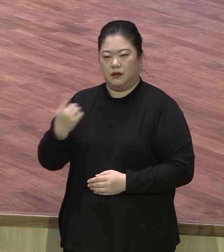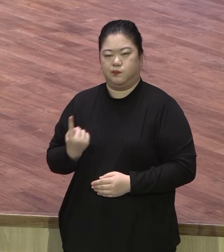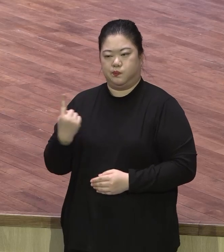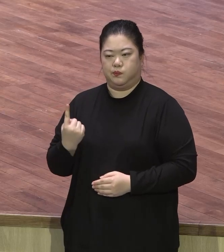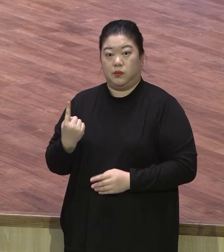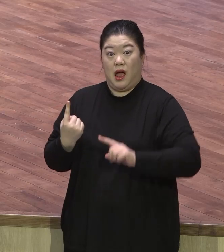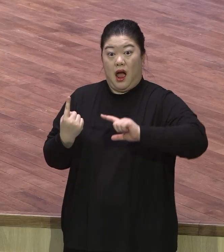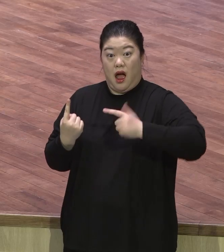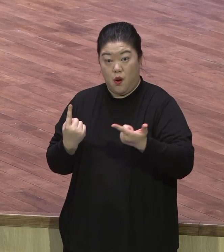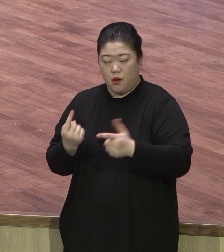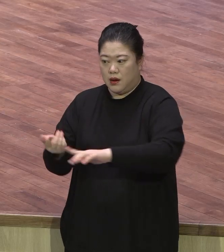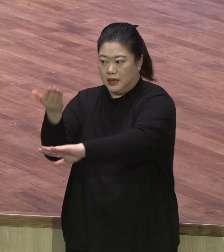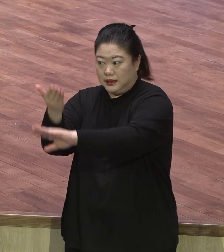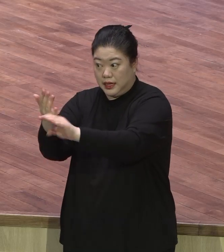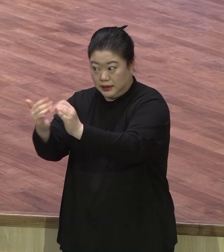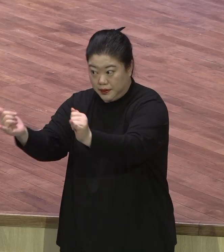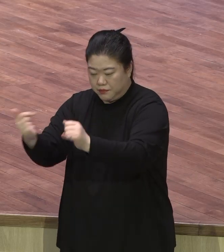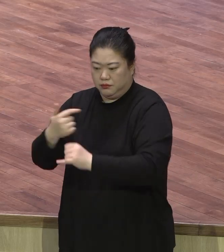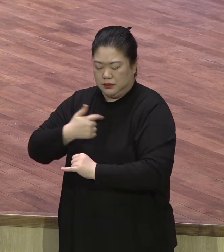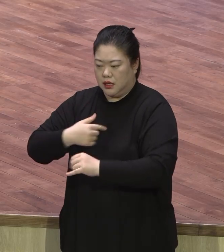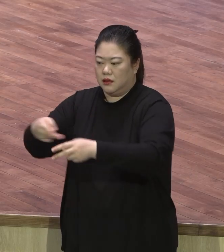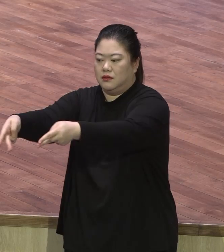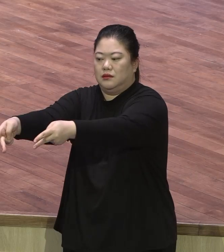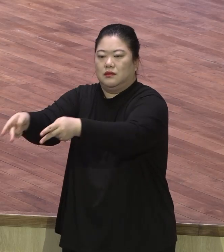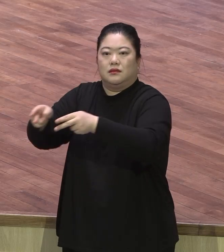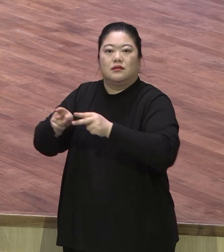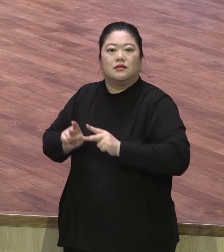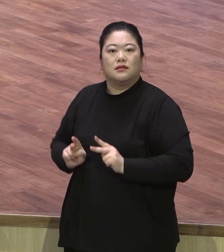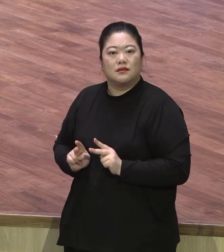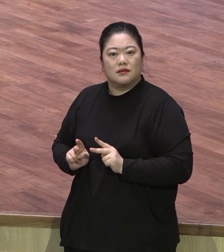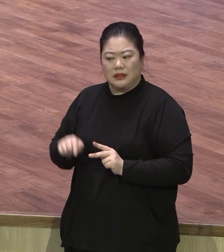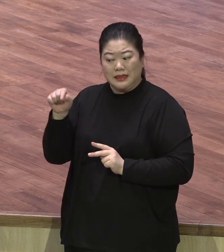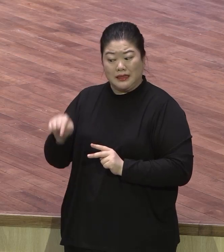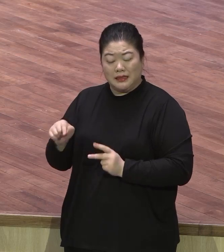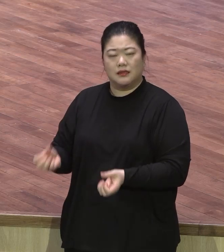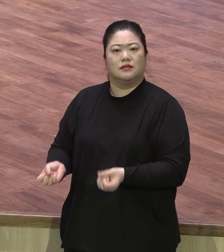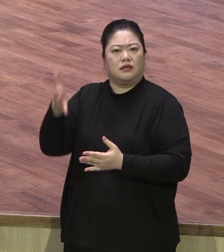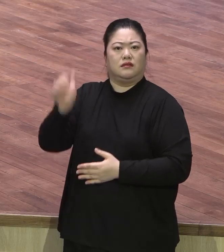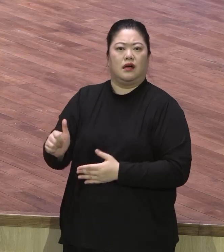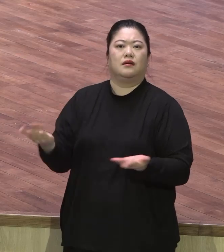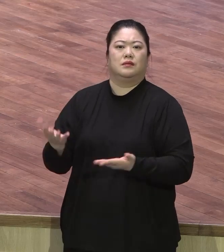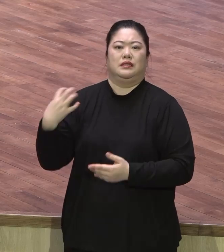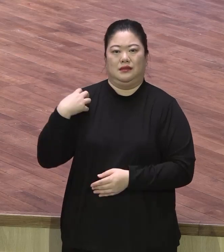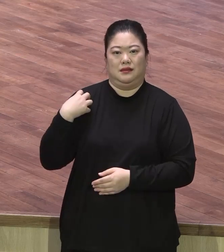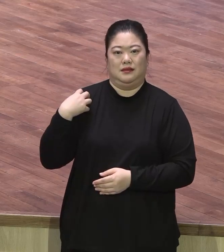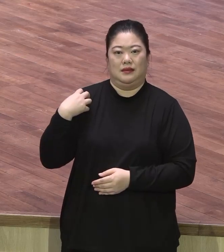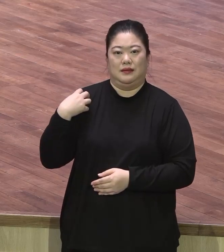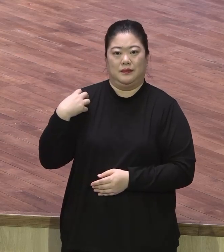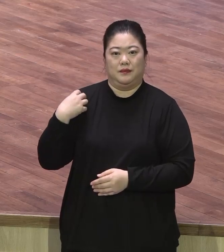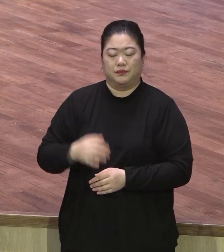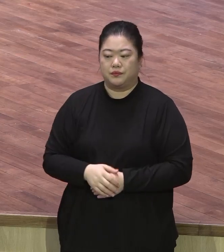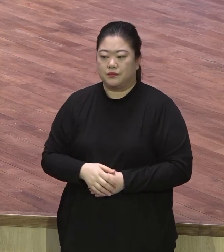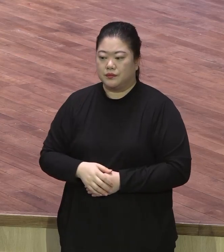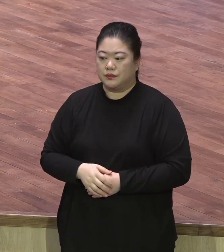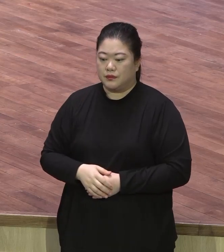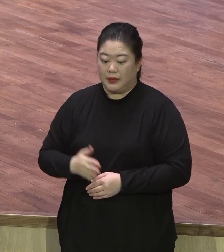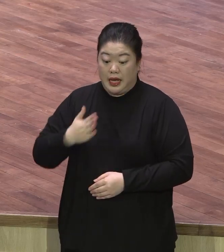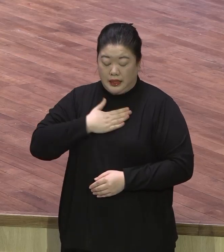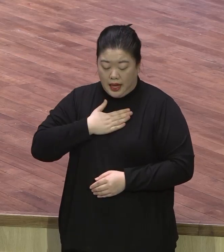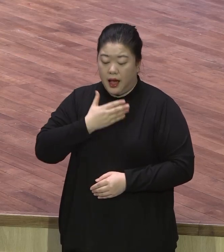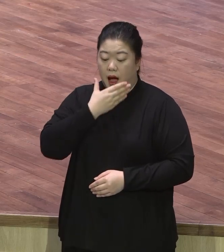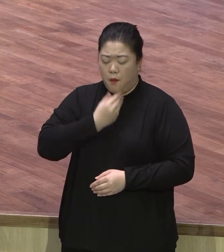다리를 놓는 그 축복을 나누어 주라는 것입니다 다리를 놓아서 너가 받은 그